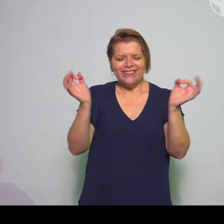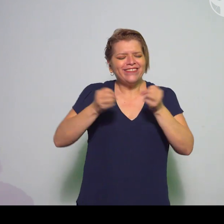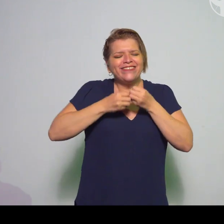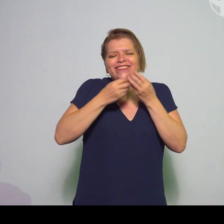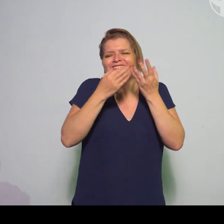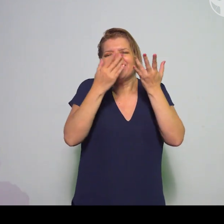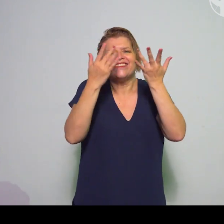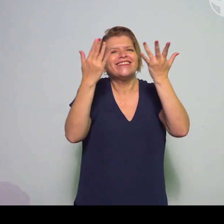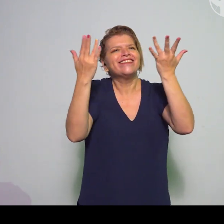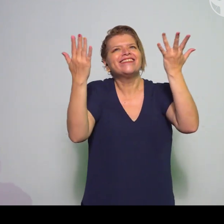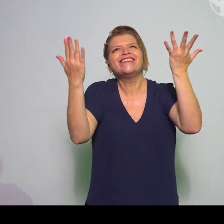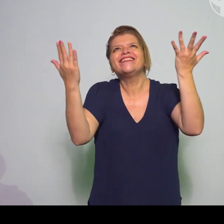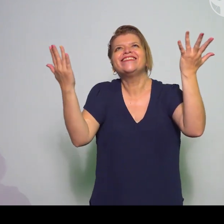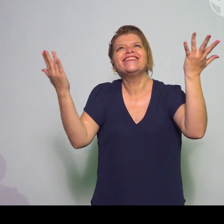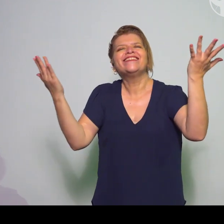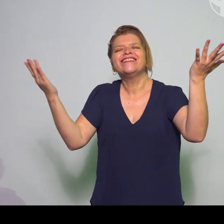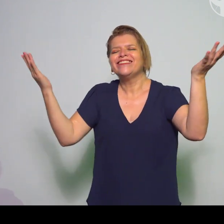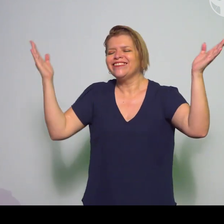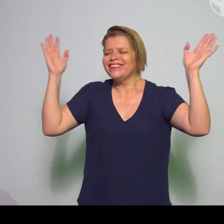oh,